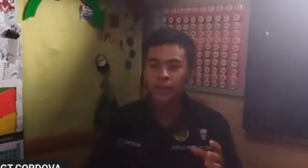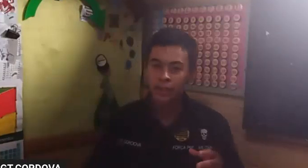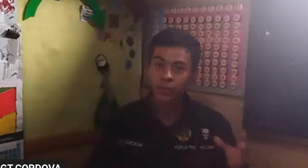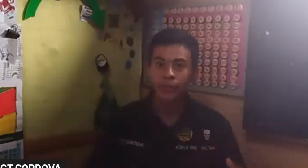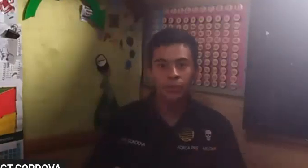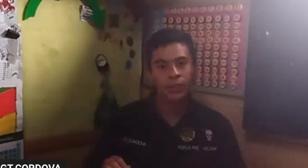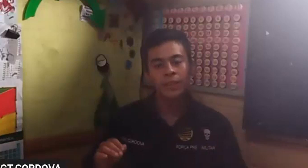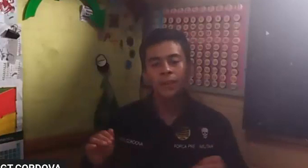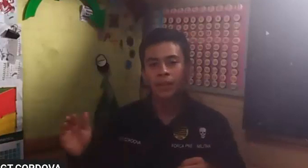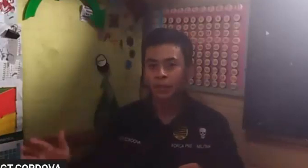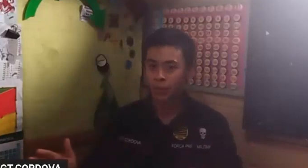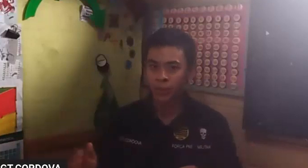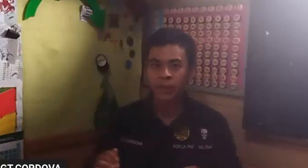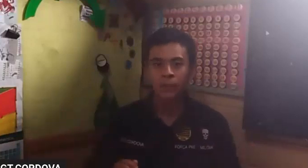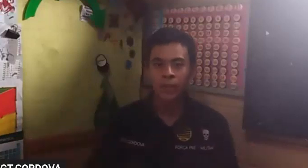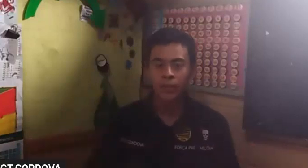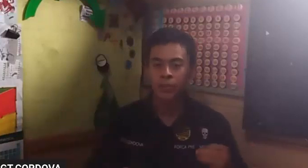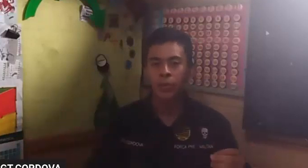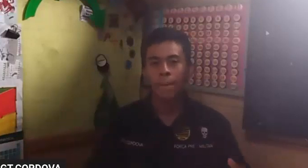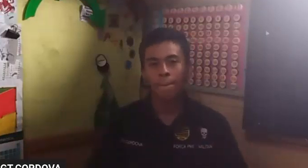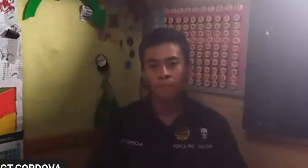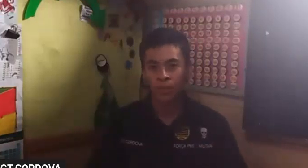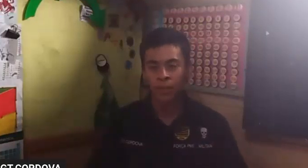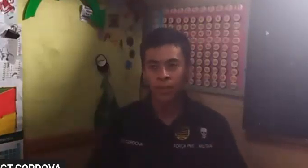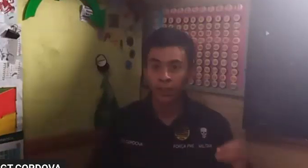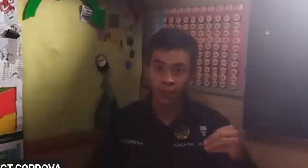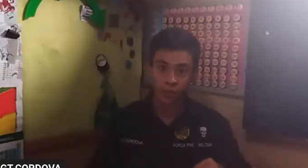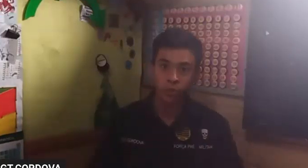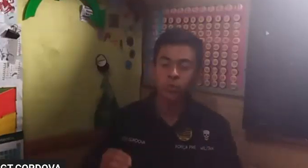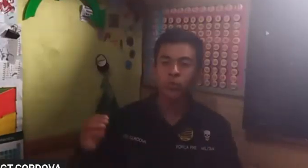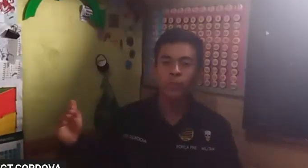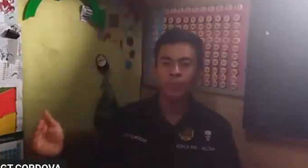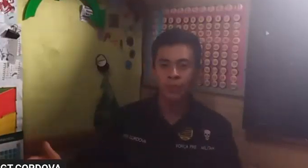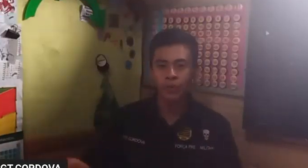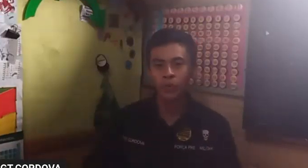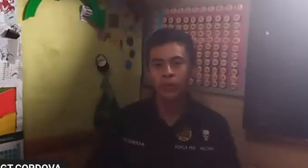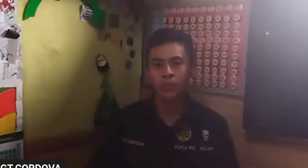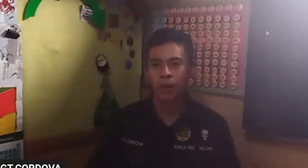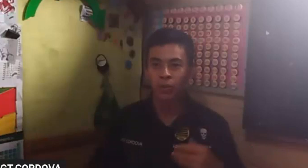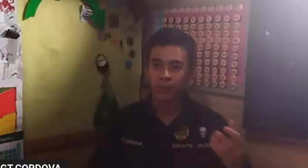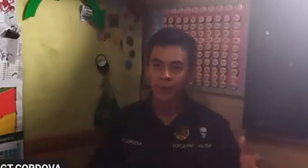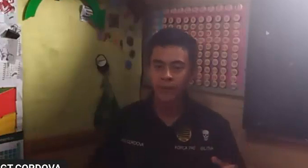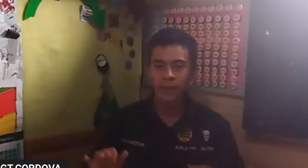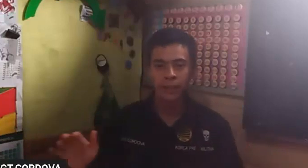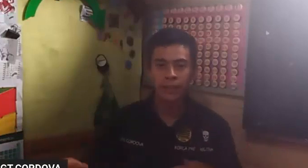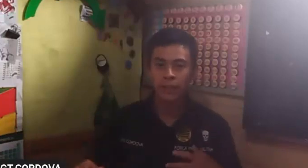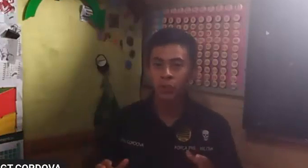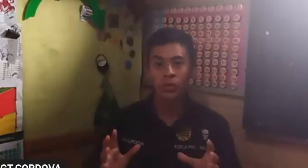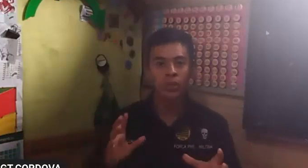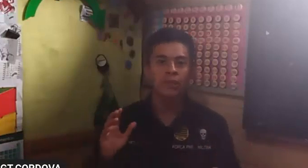Então, como eu disse também, por exemplo, ali em Rio Grande do Sul, ou em São Paulo, até mesmo Santa Catarina, em todos os estados